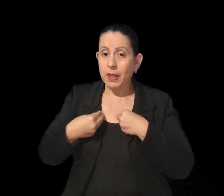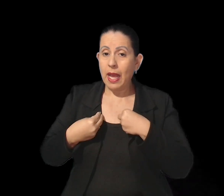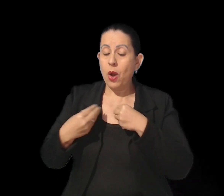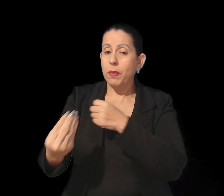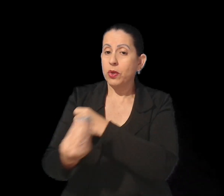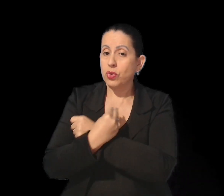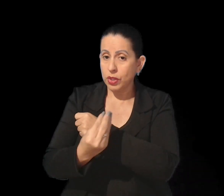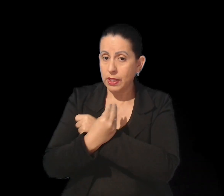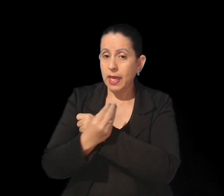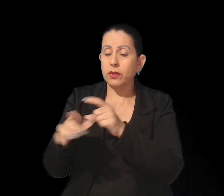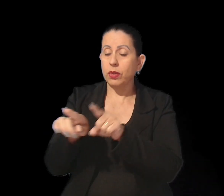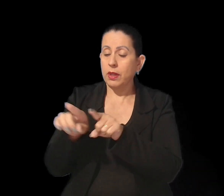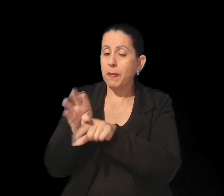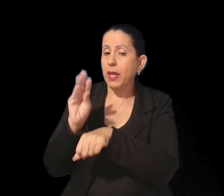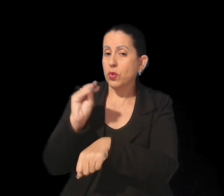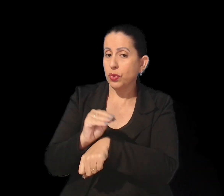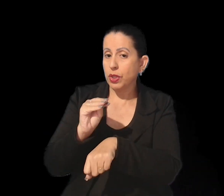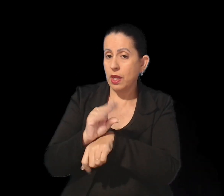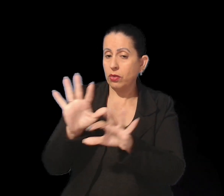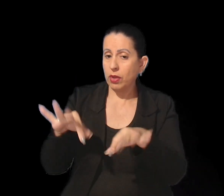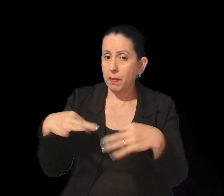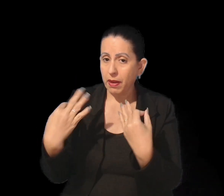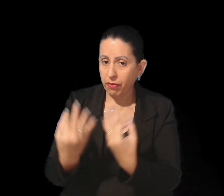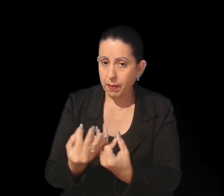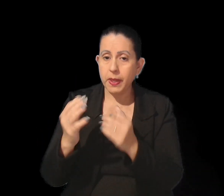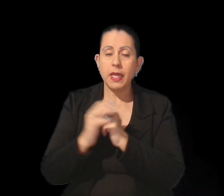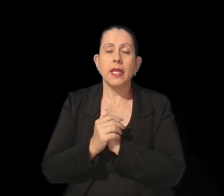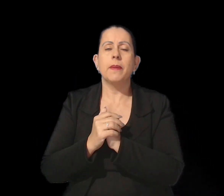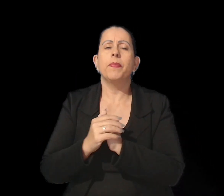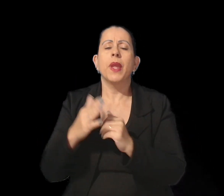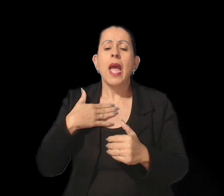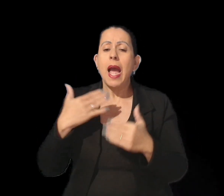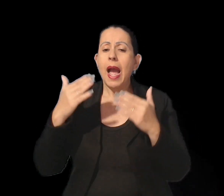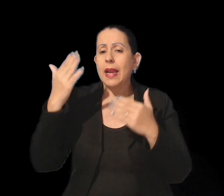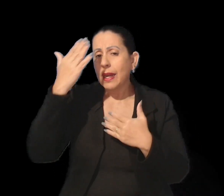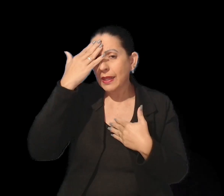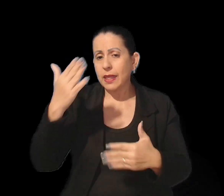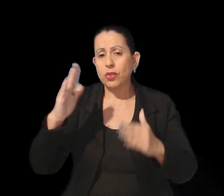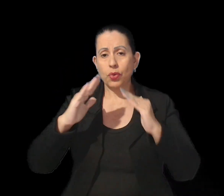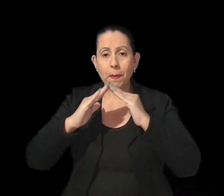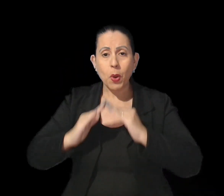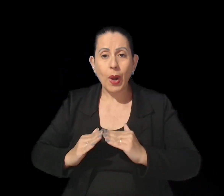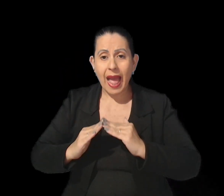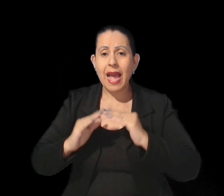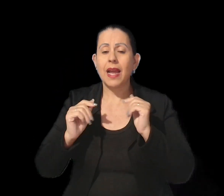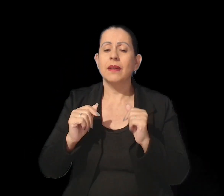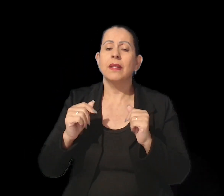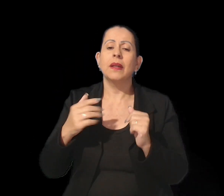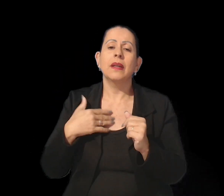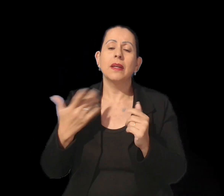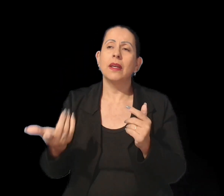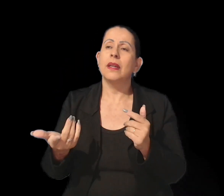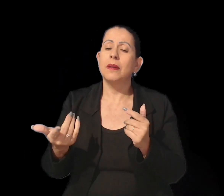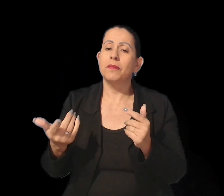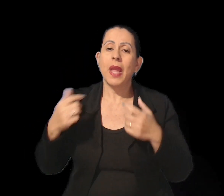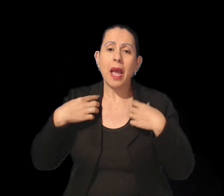dá o meu sustento e também o sustento da minha família, agradeço o meu lar, as